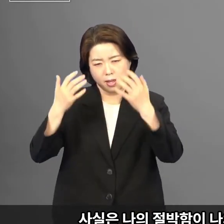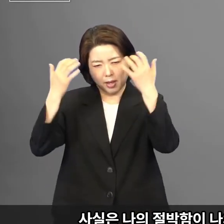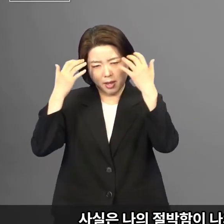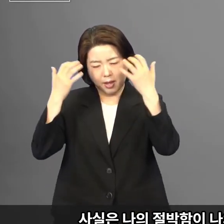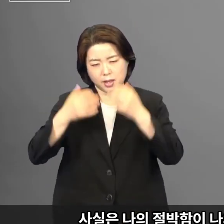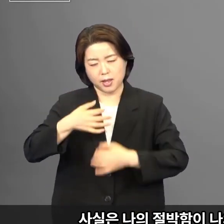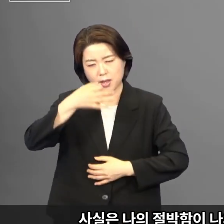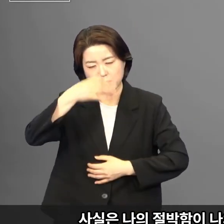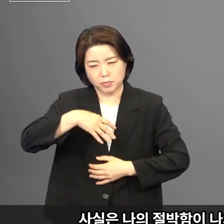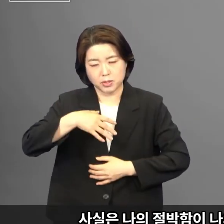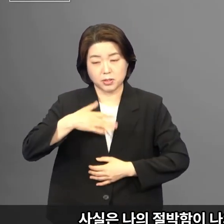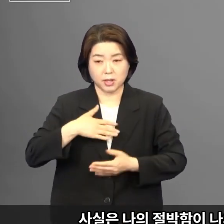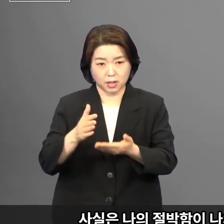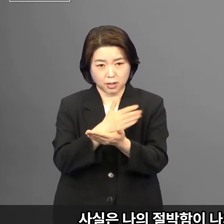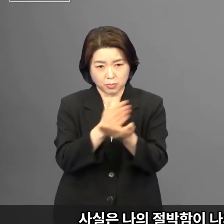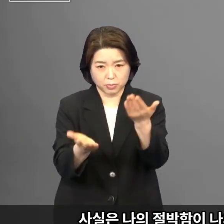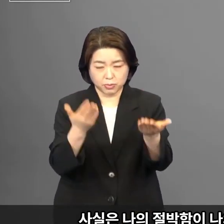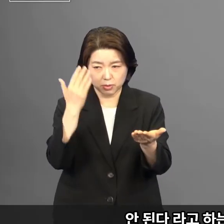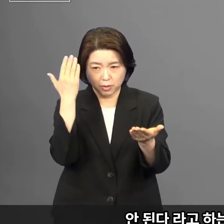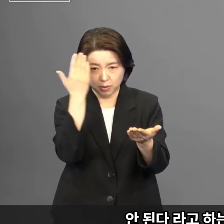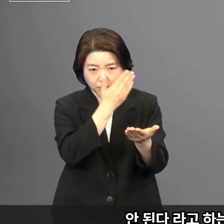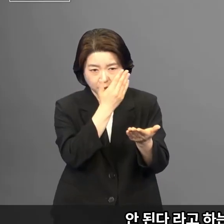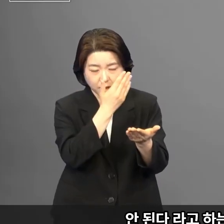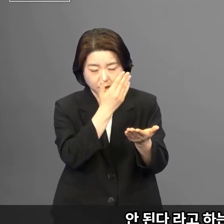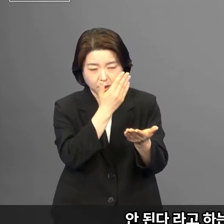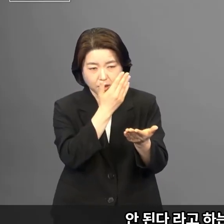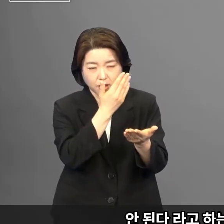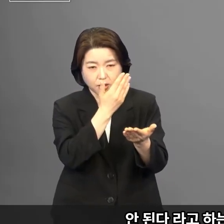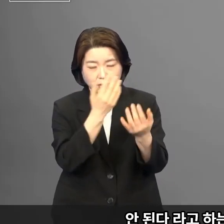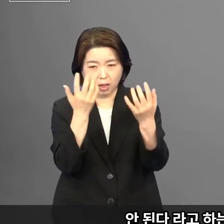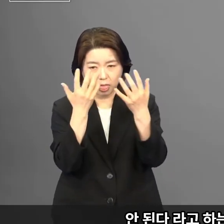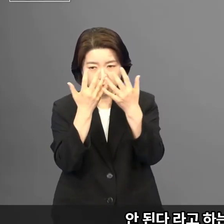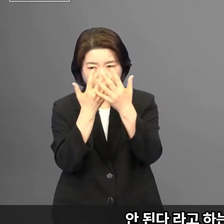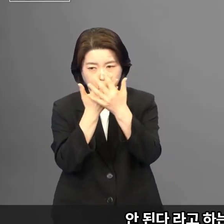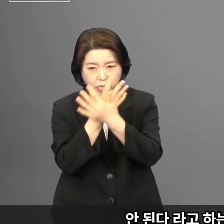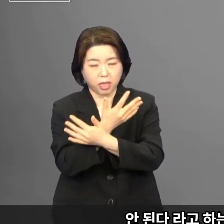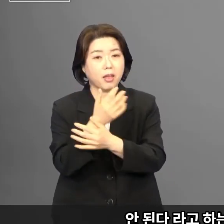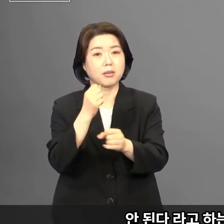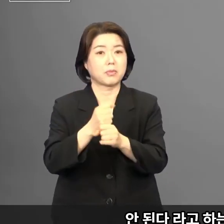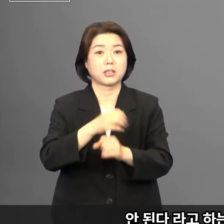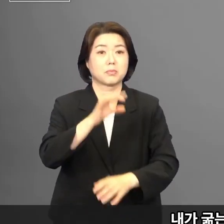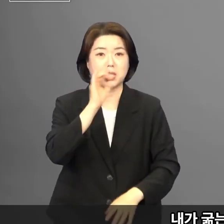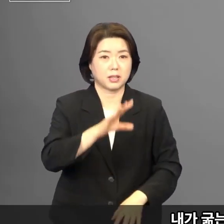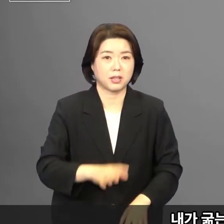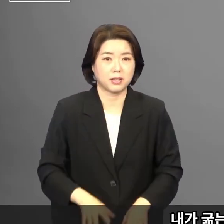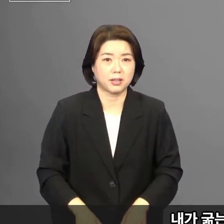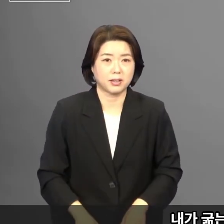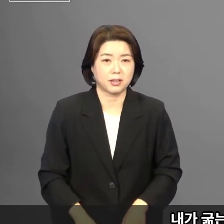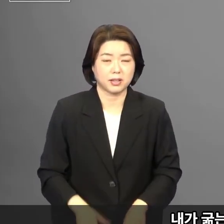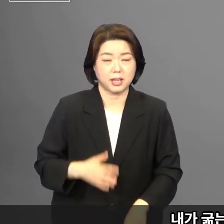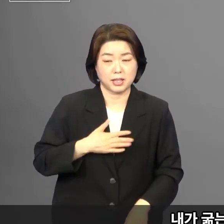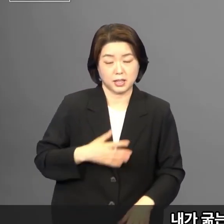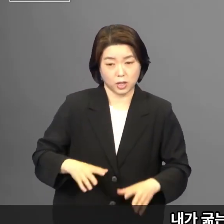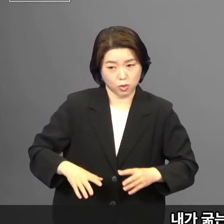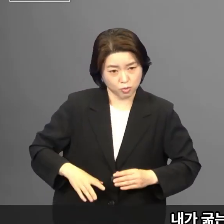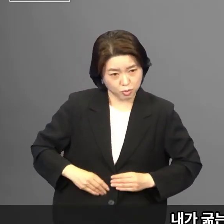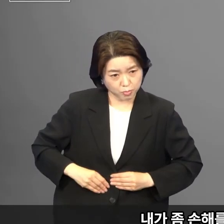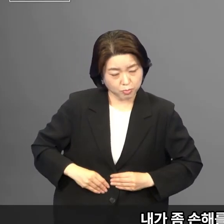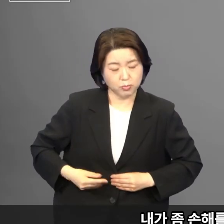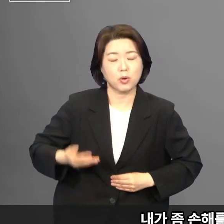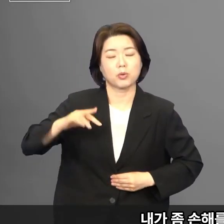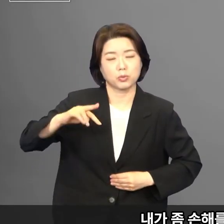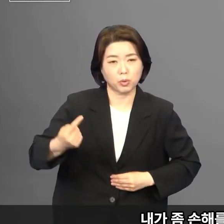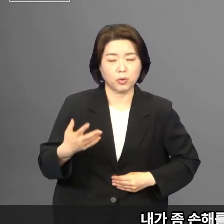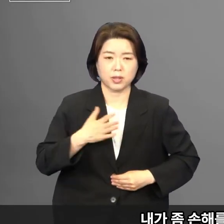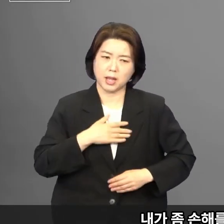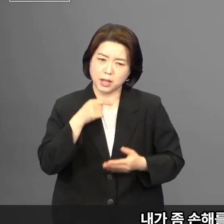분별력을 삼키도록 두어서는 안 된다라고 하는 것을 기억하셔야 돼요. 내가 굶는 한이 있더라도, 내가